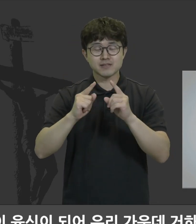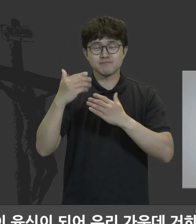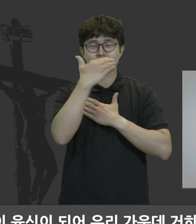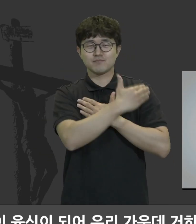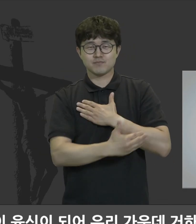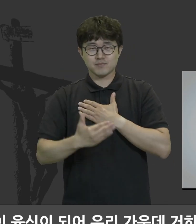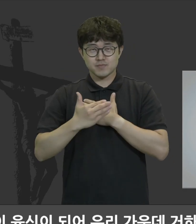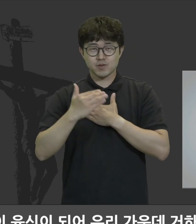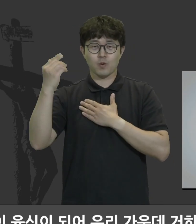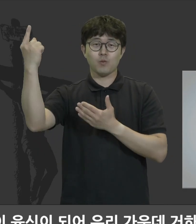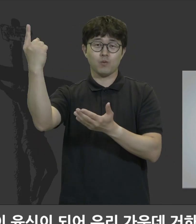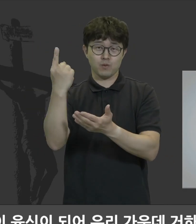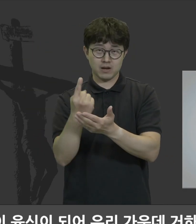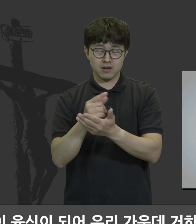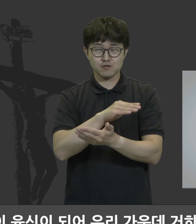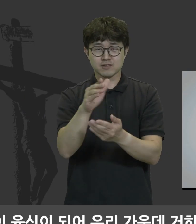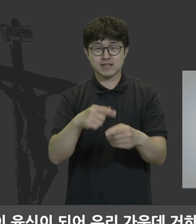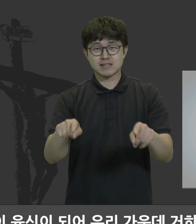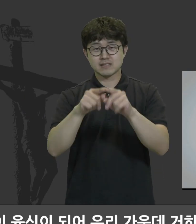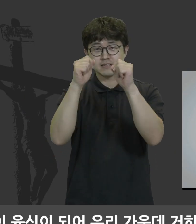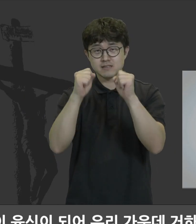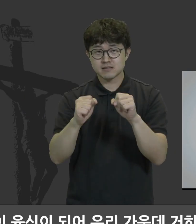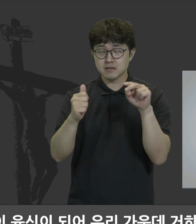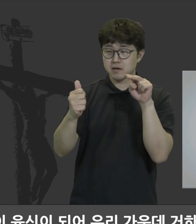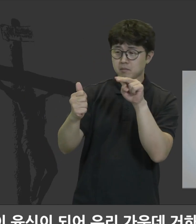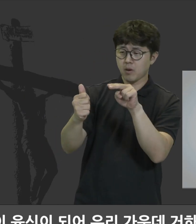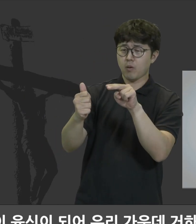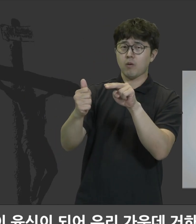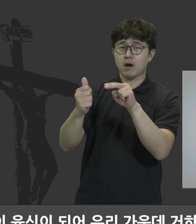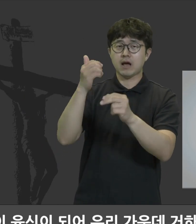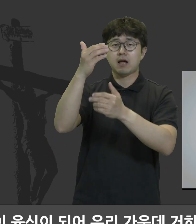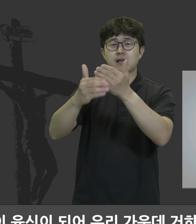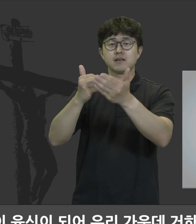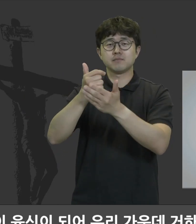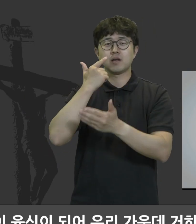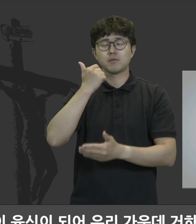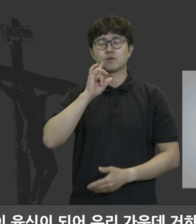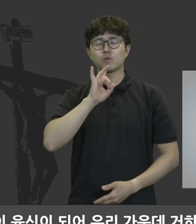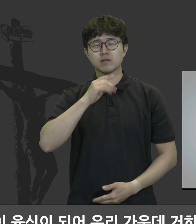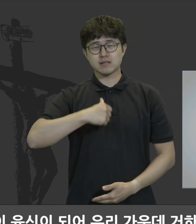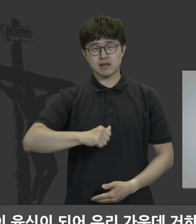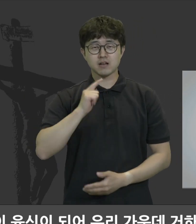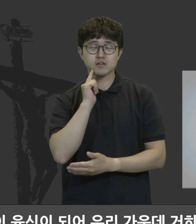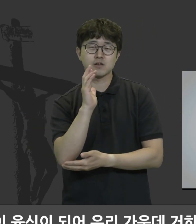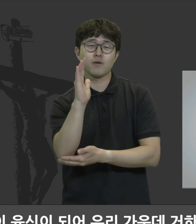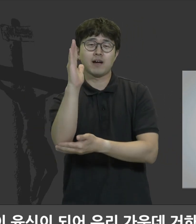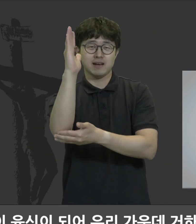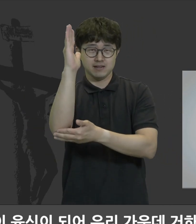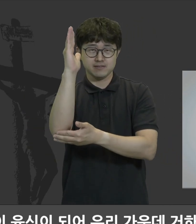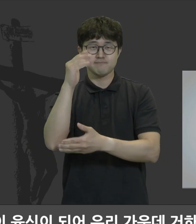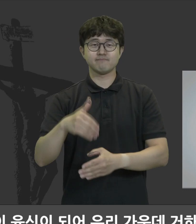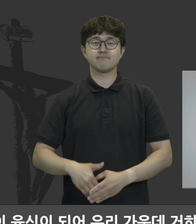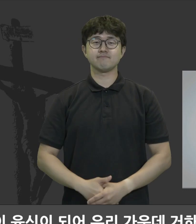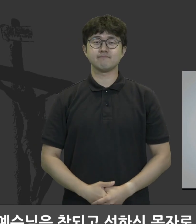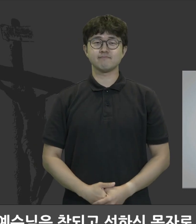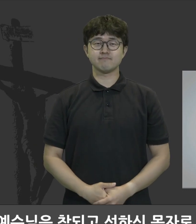우리 가운데 거하심에 우리가 그의 영광을 보니 아버지의 독생자의 영광이요.